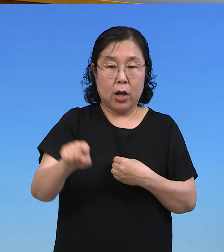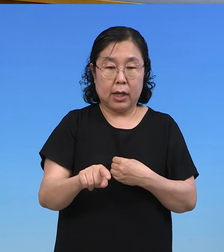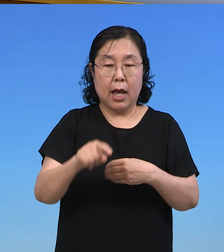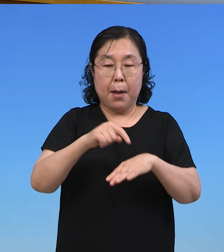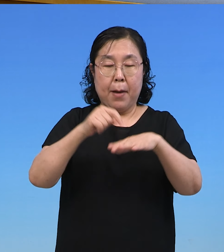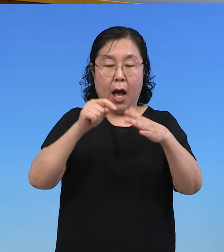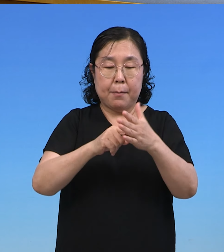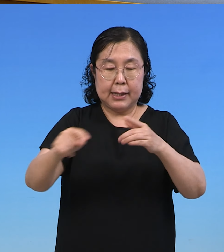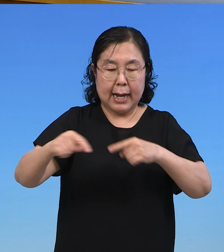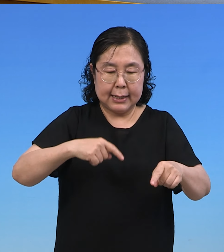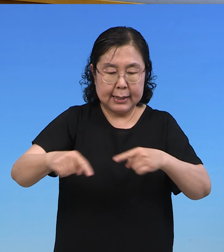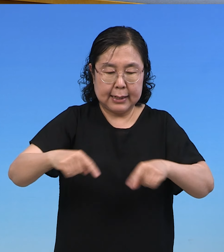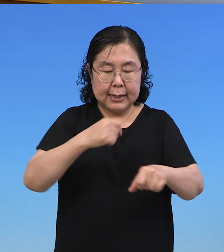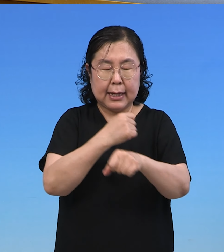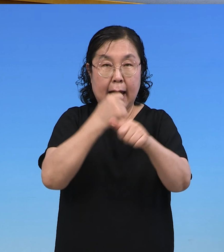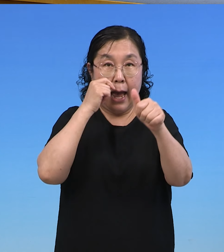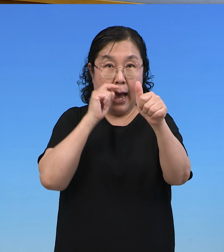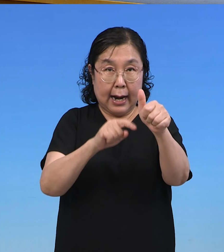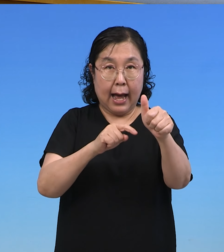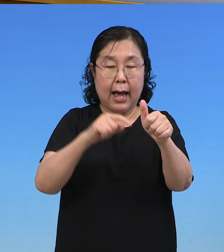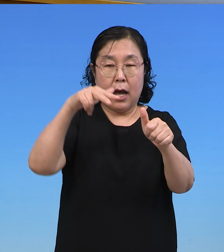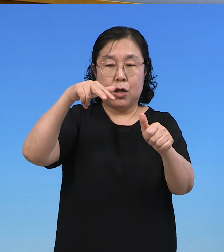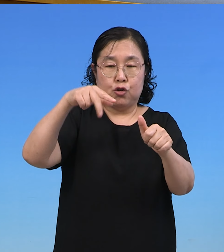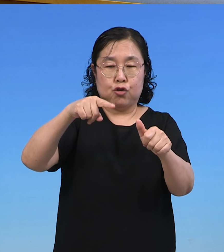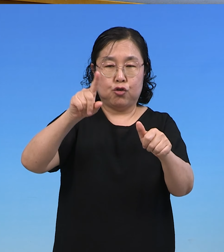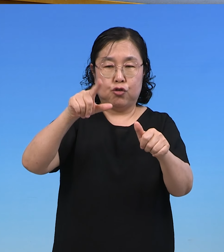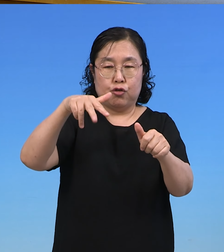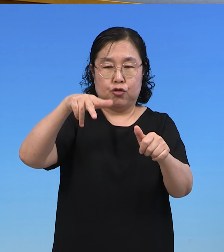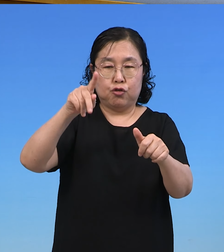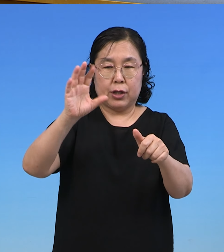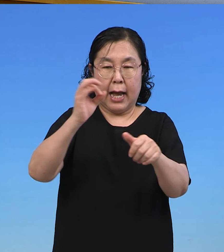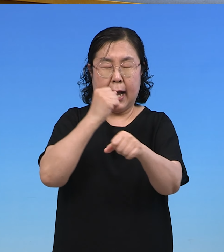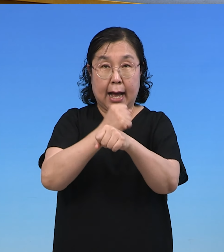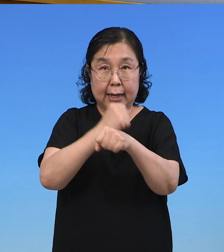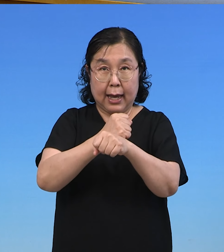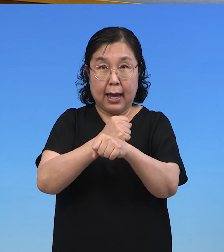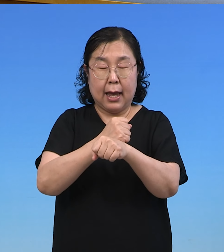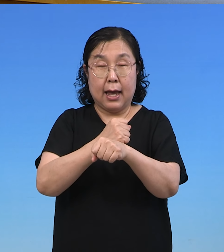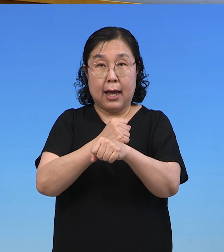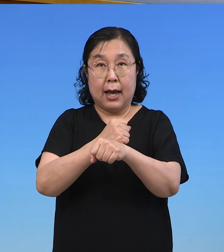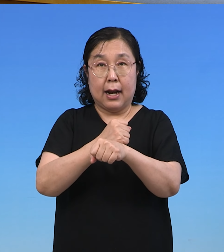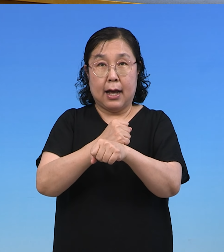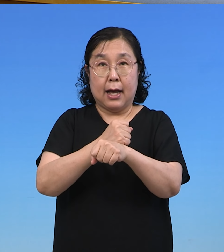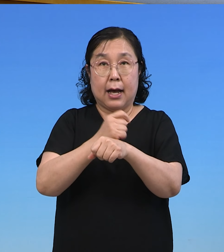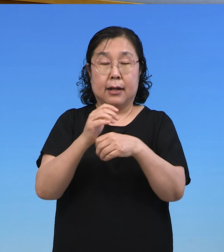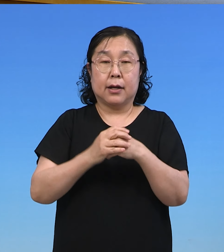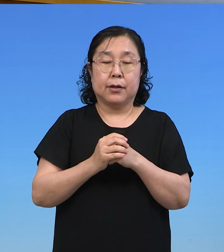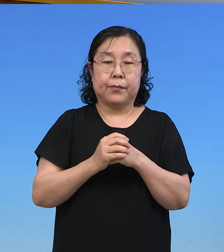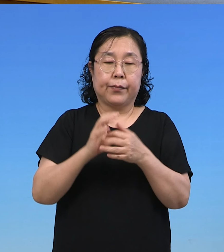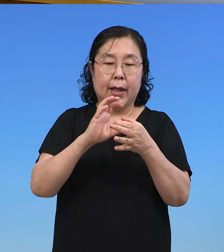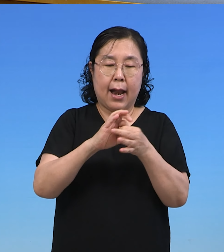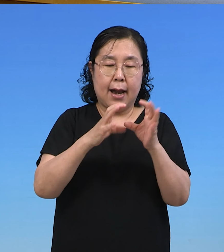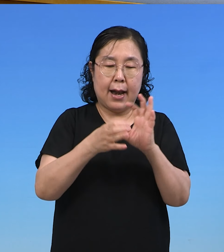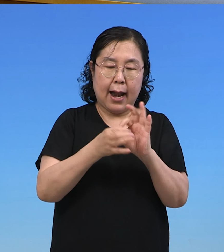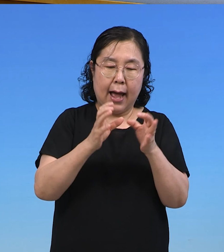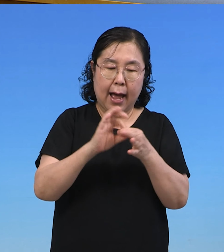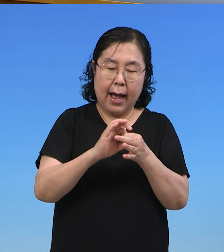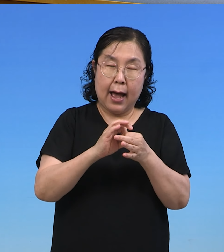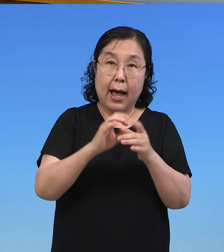마음을 주장하게 하라. 여기서 그 주장하게 하다, 이 동사는요, 헬라어로 그 브라피오라는